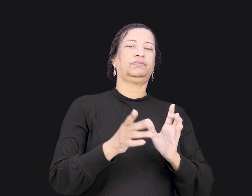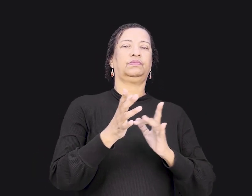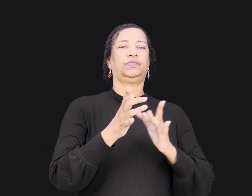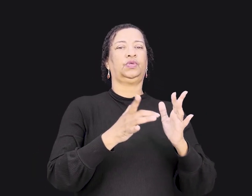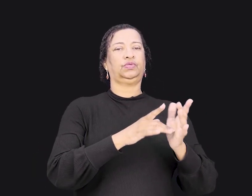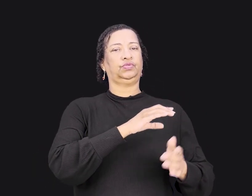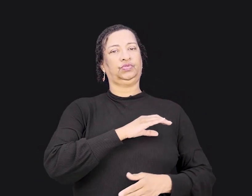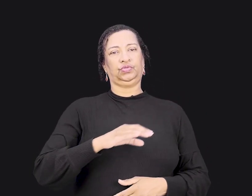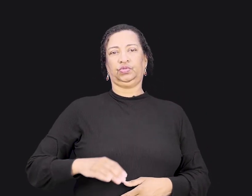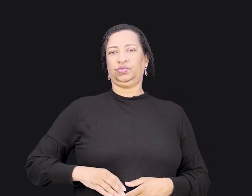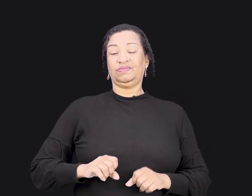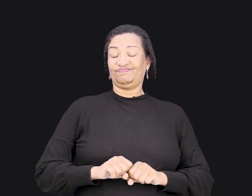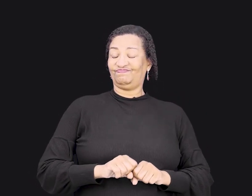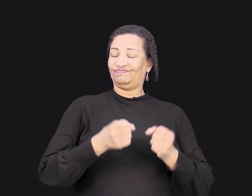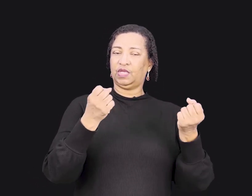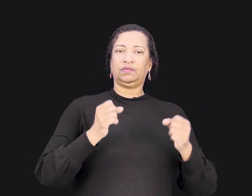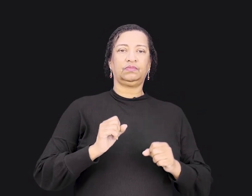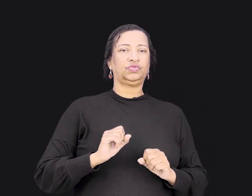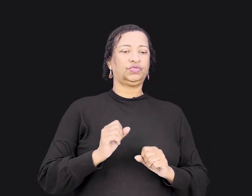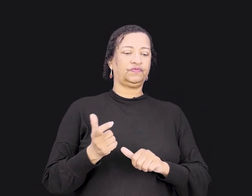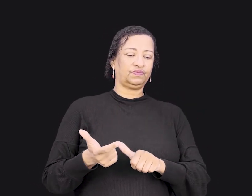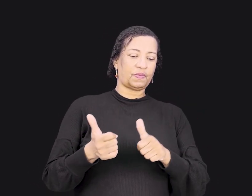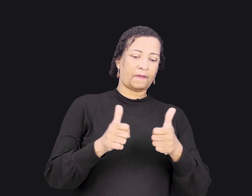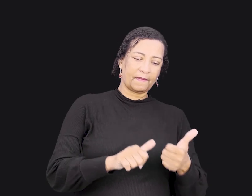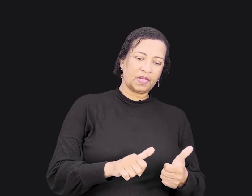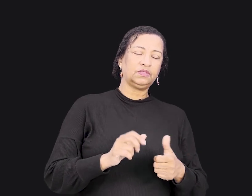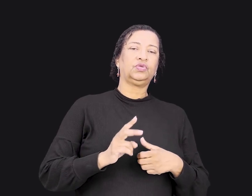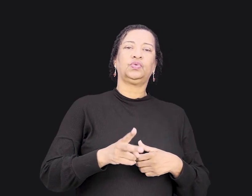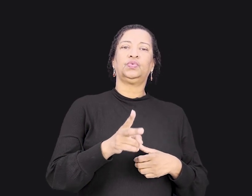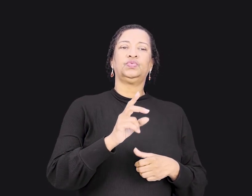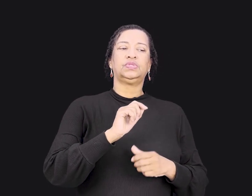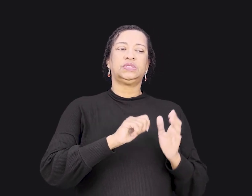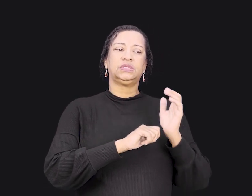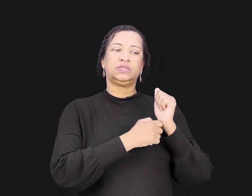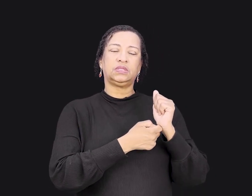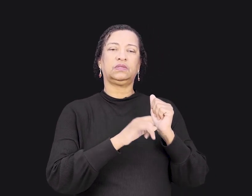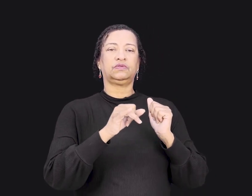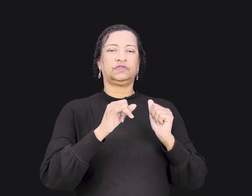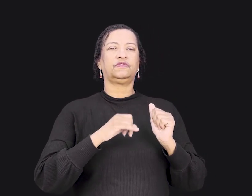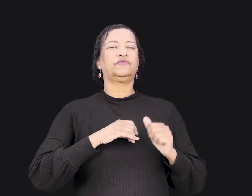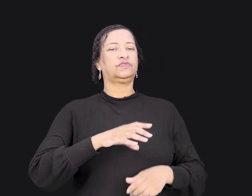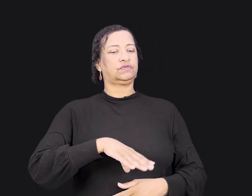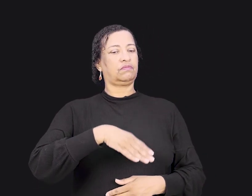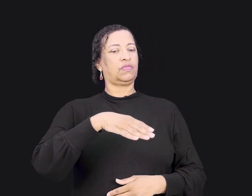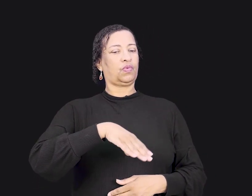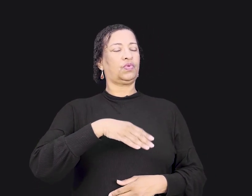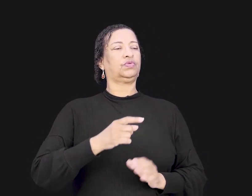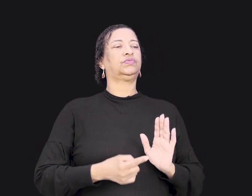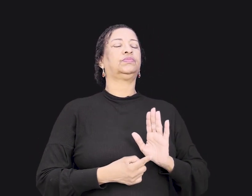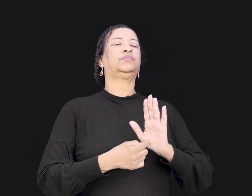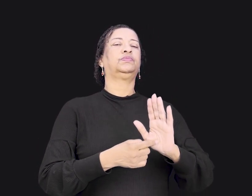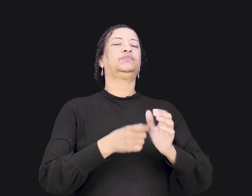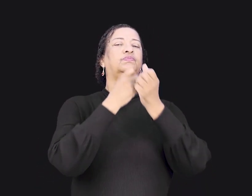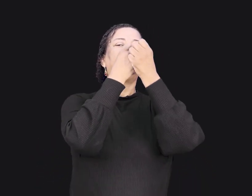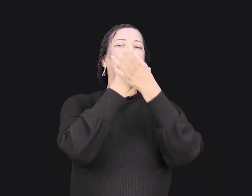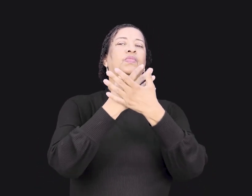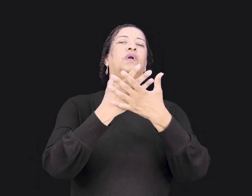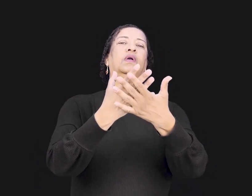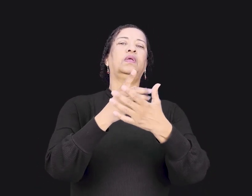É impossível ser batizado e manter isso em segredo. Se você é corajoso bastante para levantar sua bandeira e declarar publicamente que é seguidor de